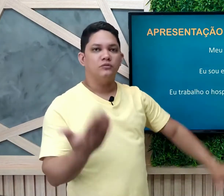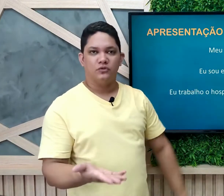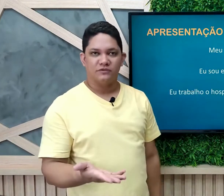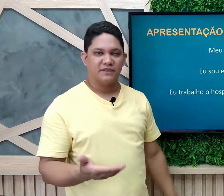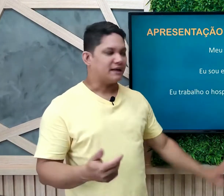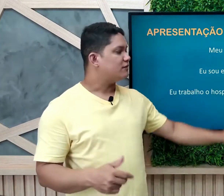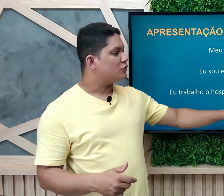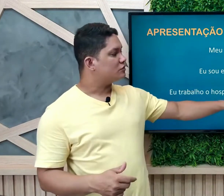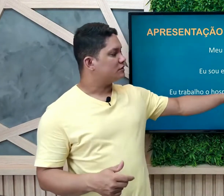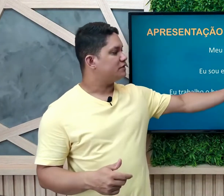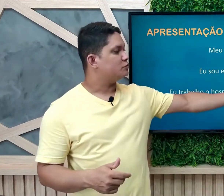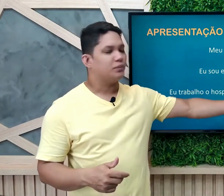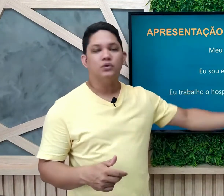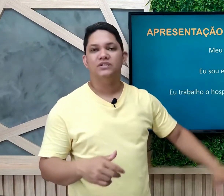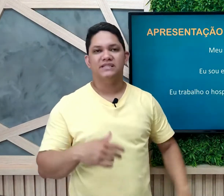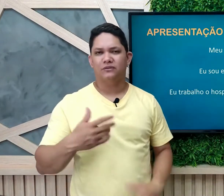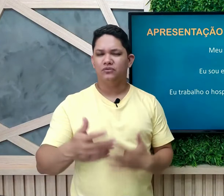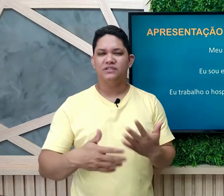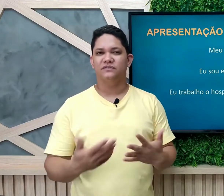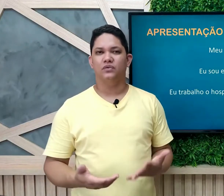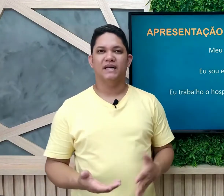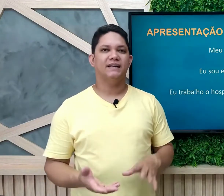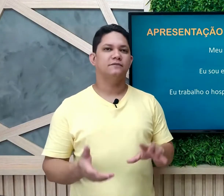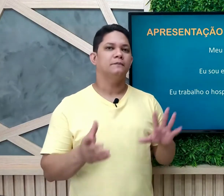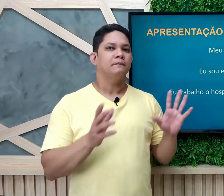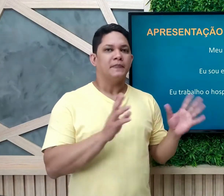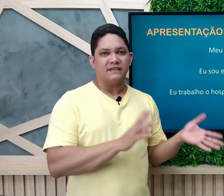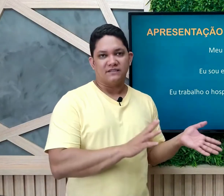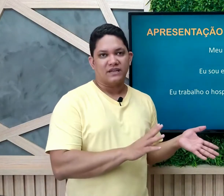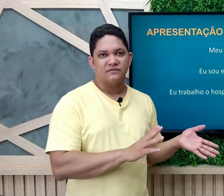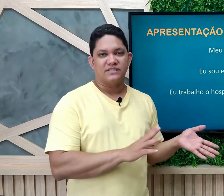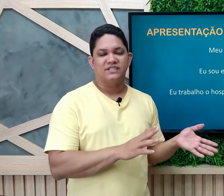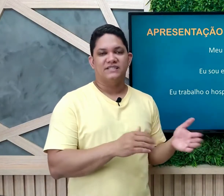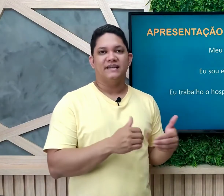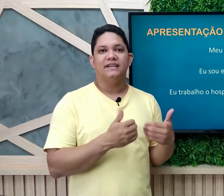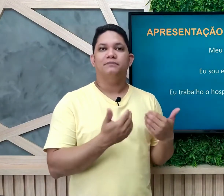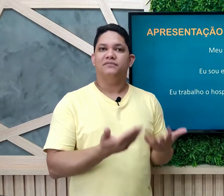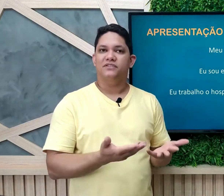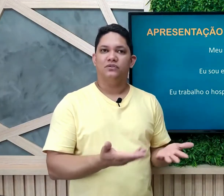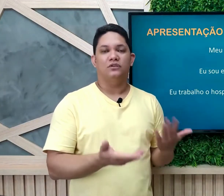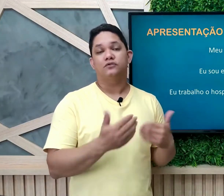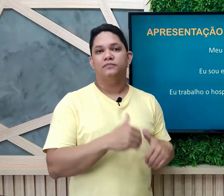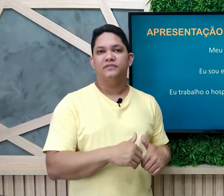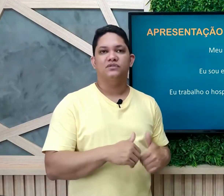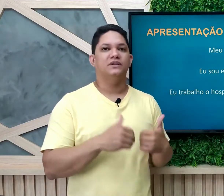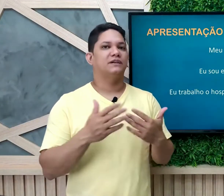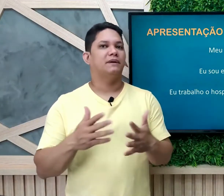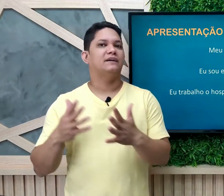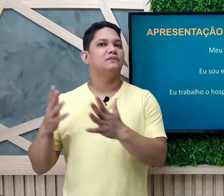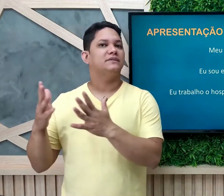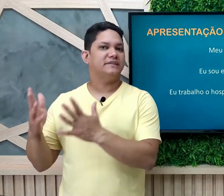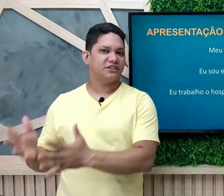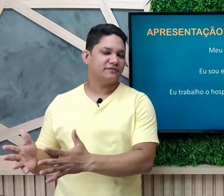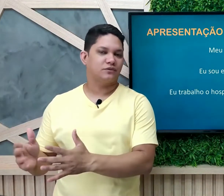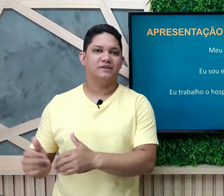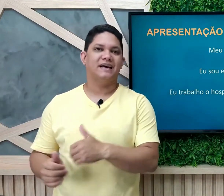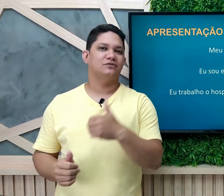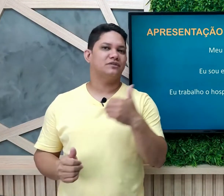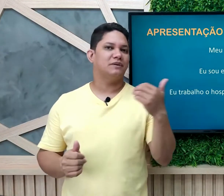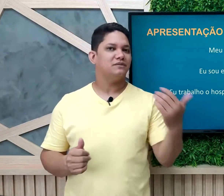do hospital ou também no posto de saúde, se for o caso. Se no caso você disser que é professor, eu sou professor e trabalho nesta faculdade, eu trabalho